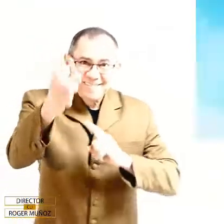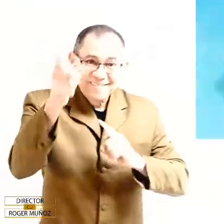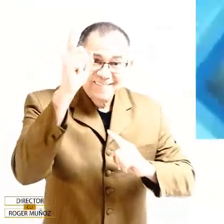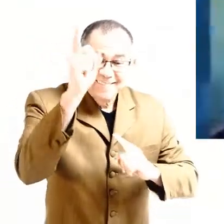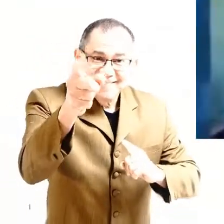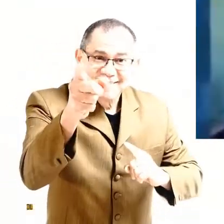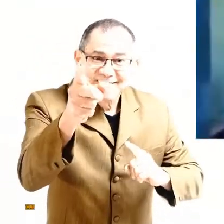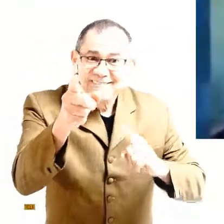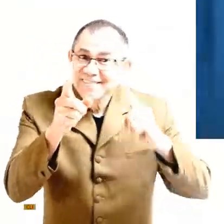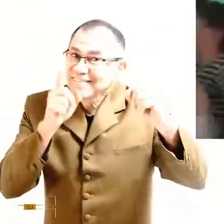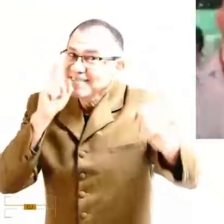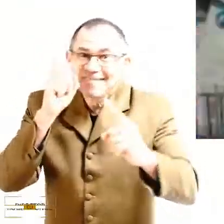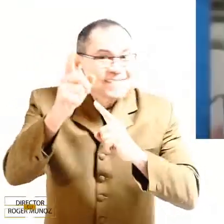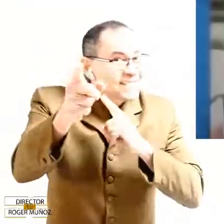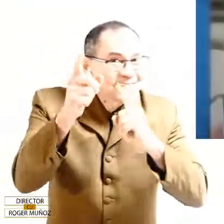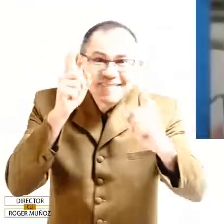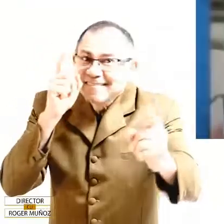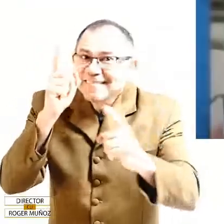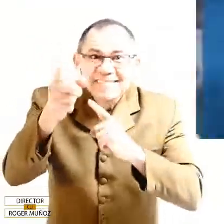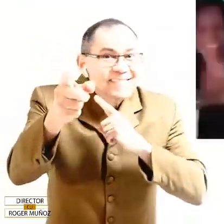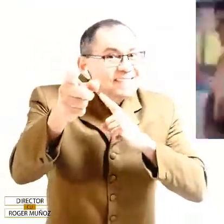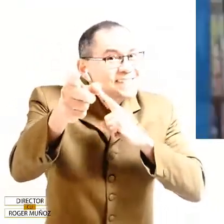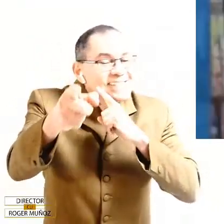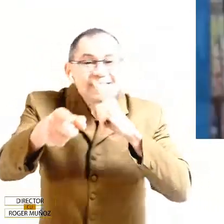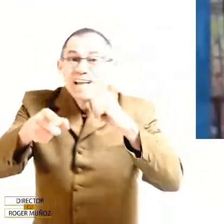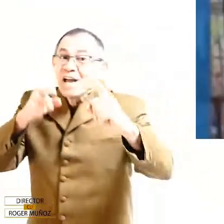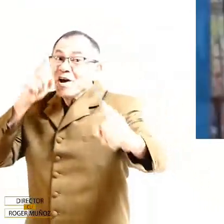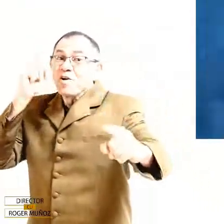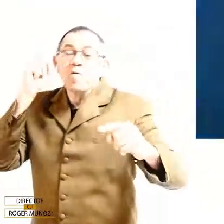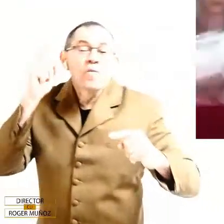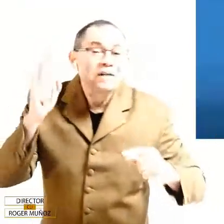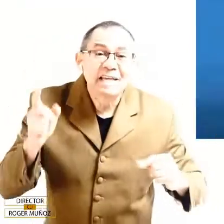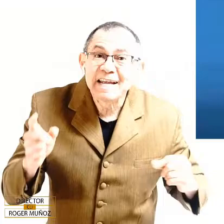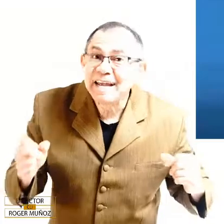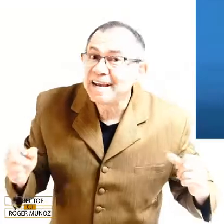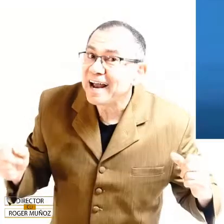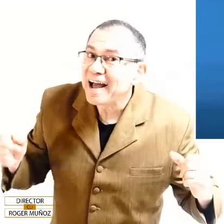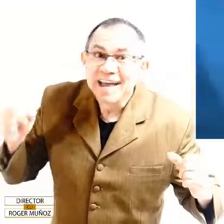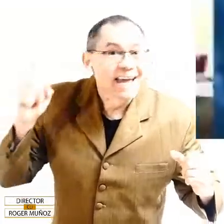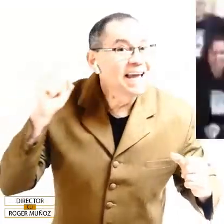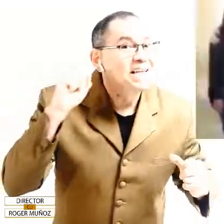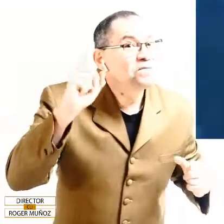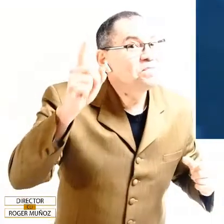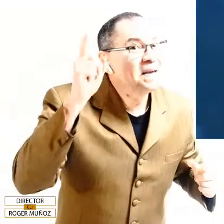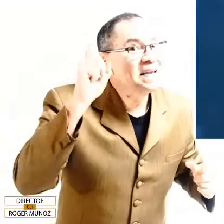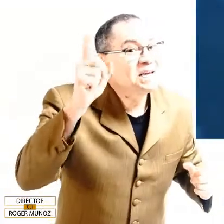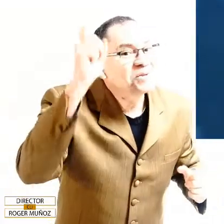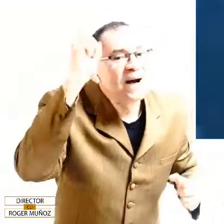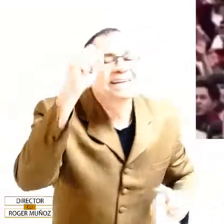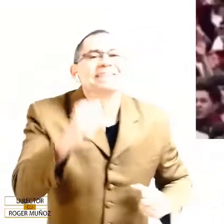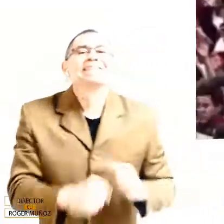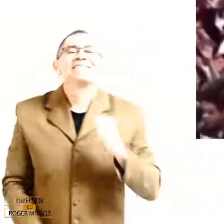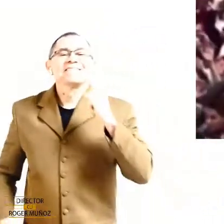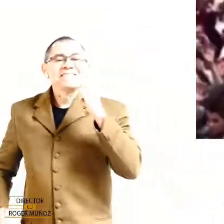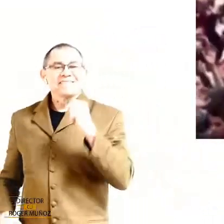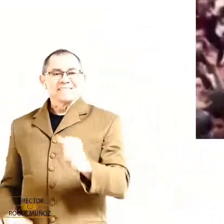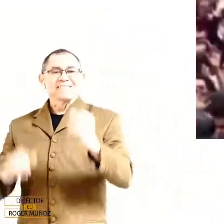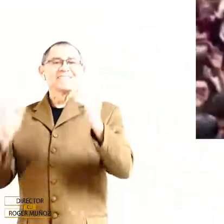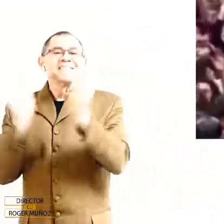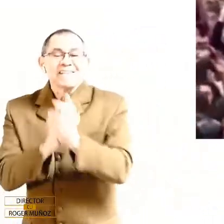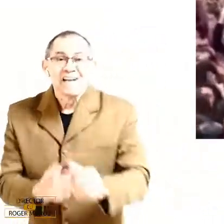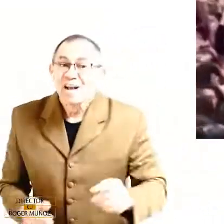cómo hacer guerra, cómo hacer guerra, cómo hacer guerra espiritual.